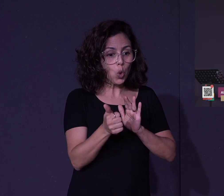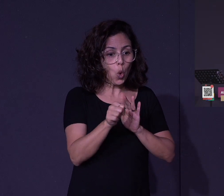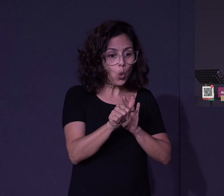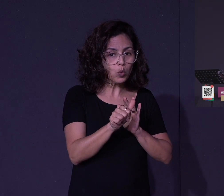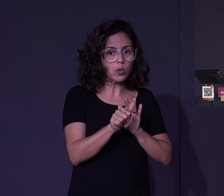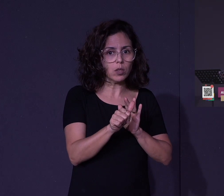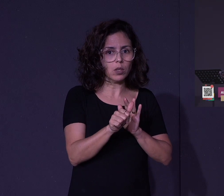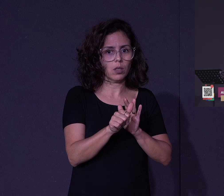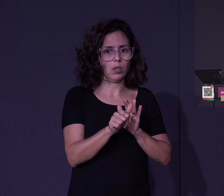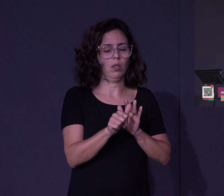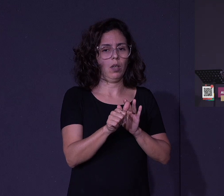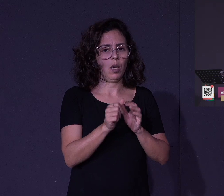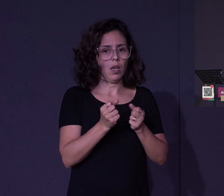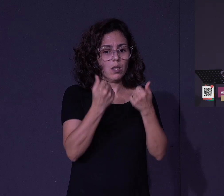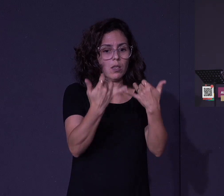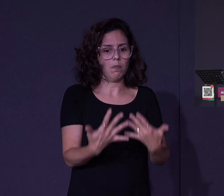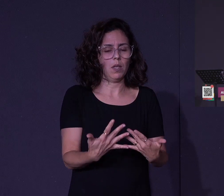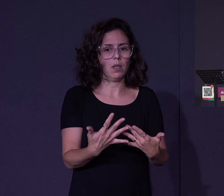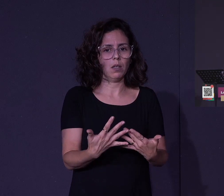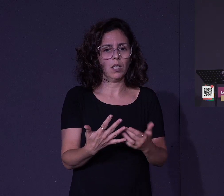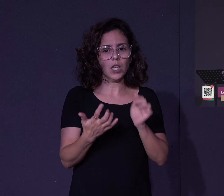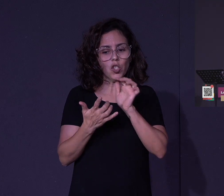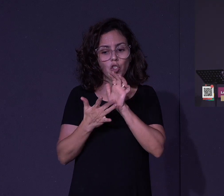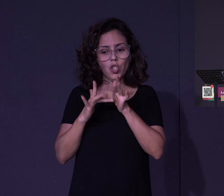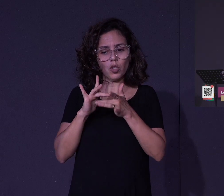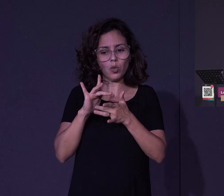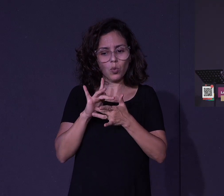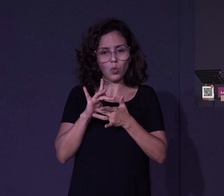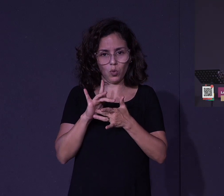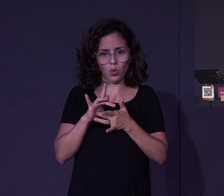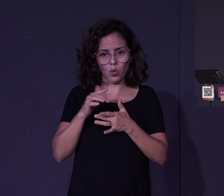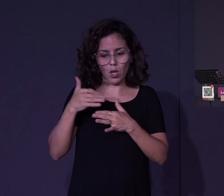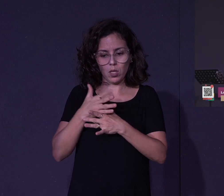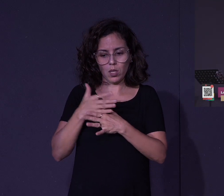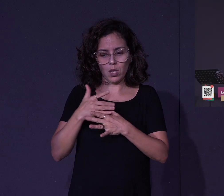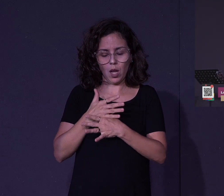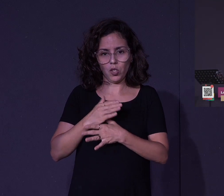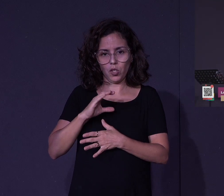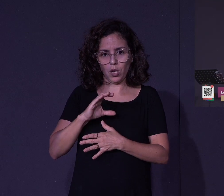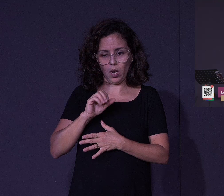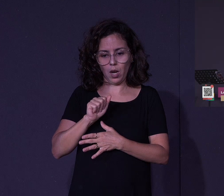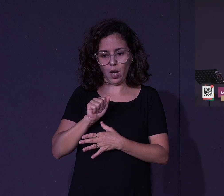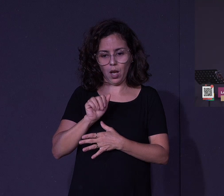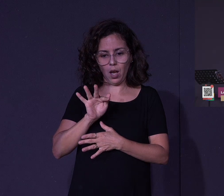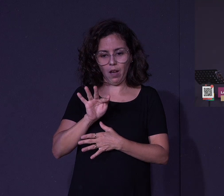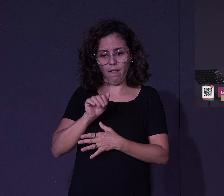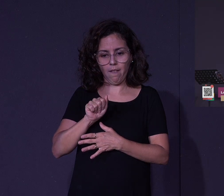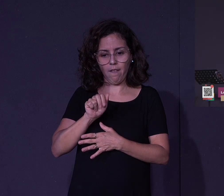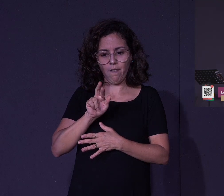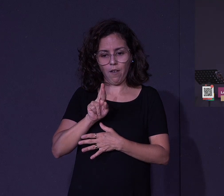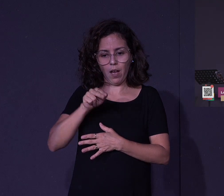depois, Jesus se dirigiu à cidade de... Logo depois de quê? Os versos anteriores